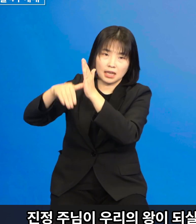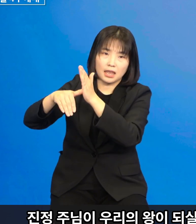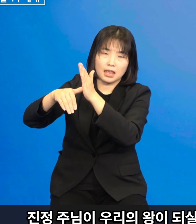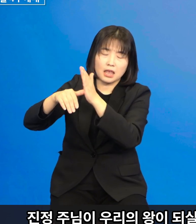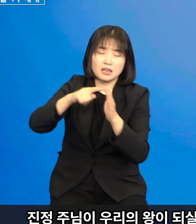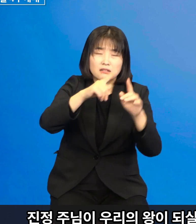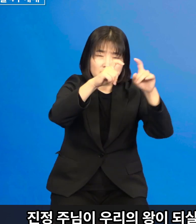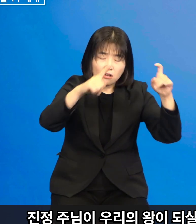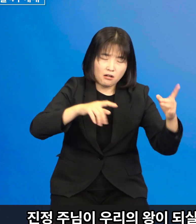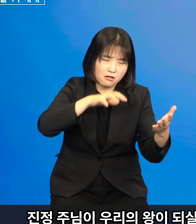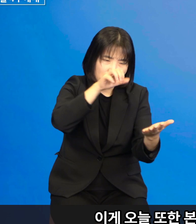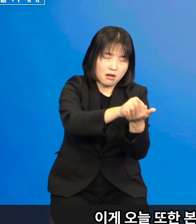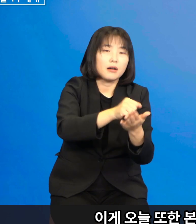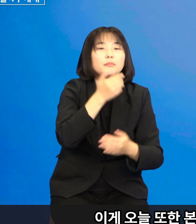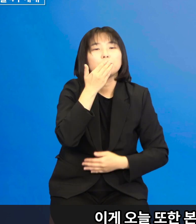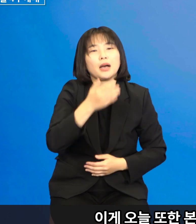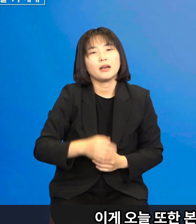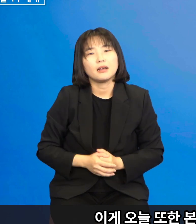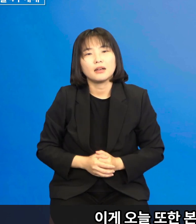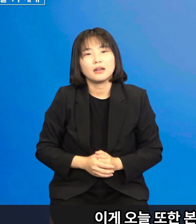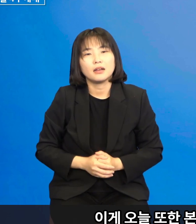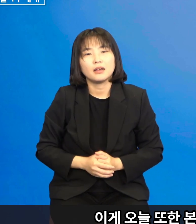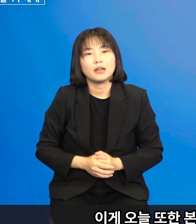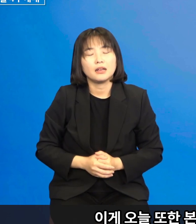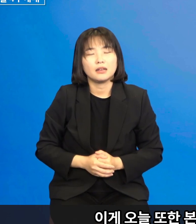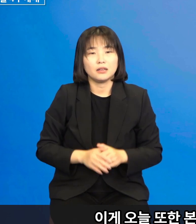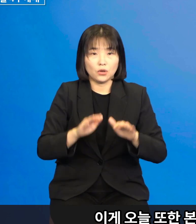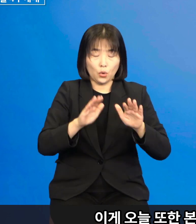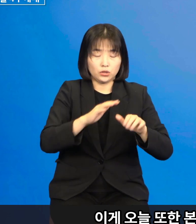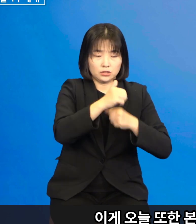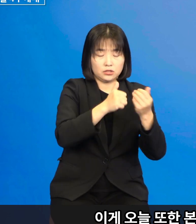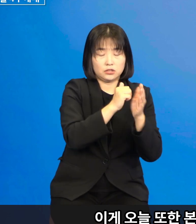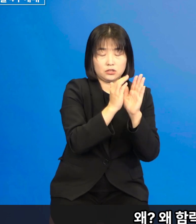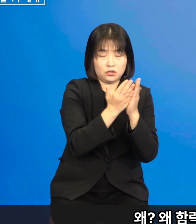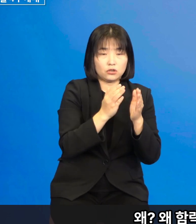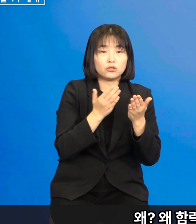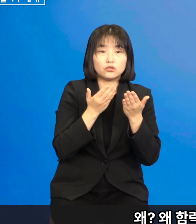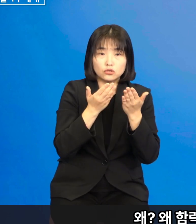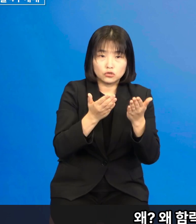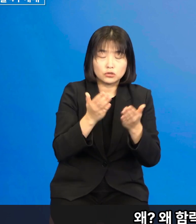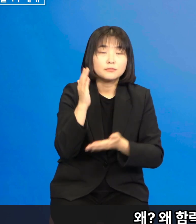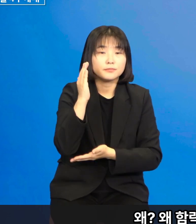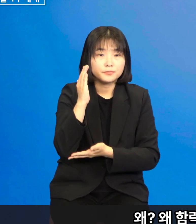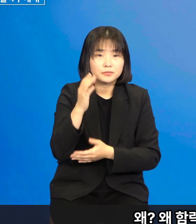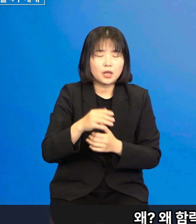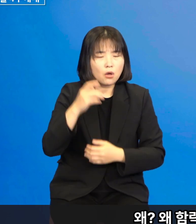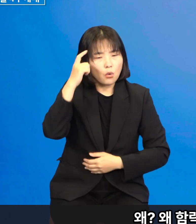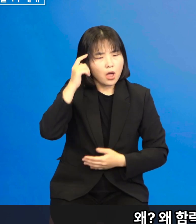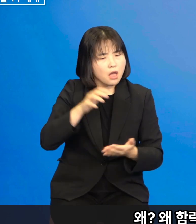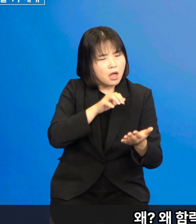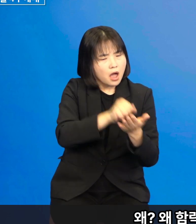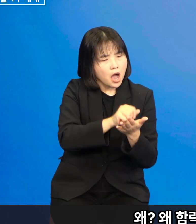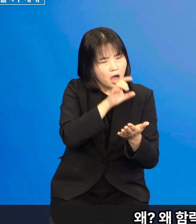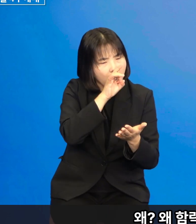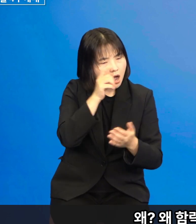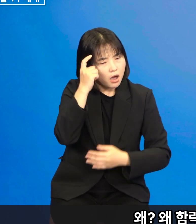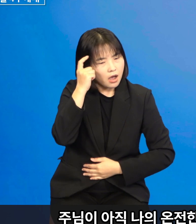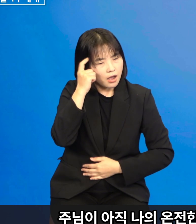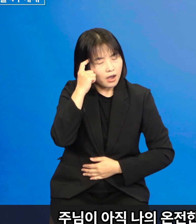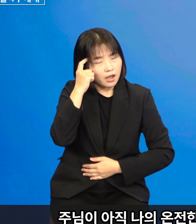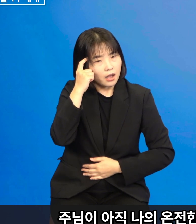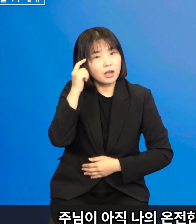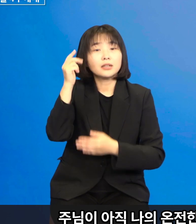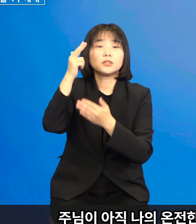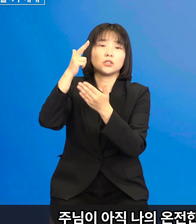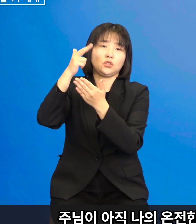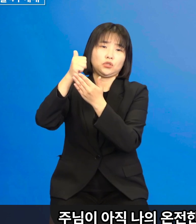함락이 되는 거예요. 이게 오늘 또한 본문이 주는 메시지입니다. 왜 함락이 되지 않을까?